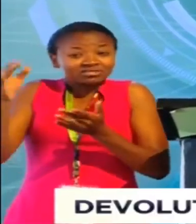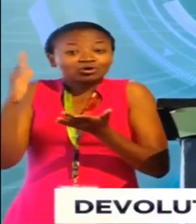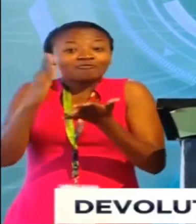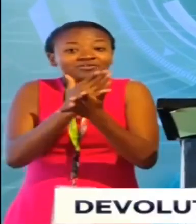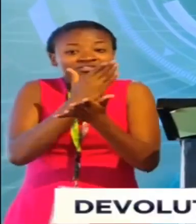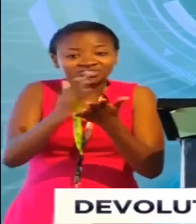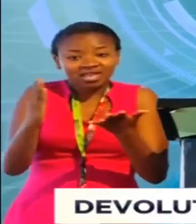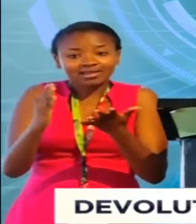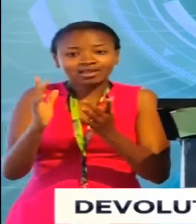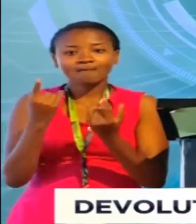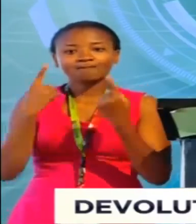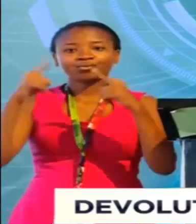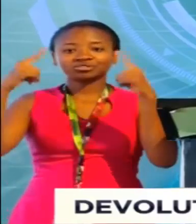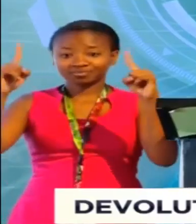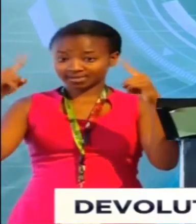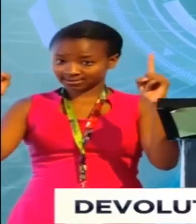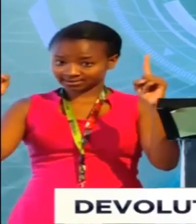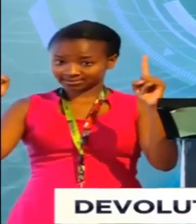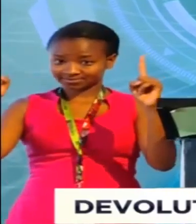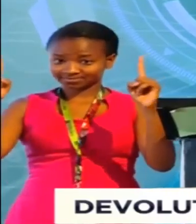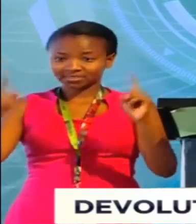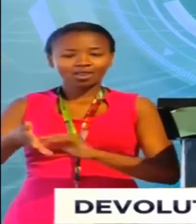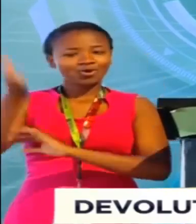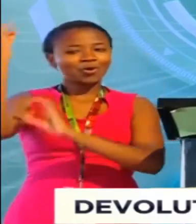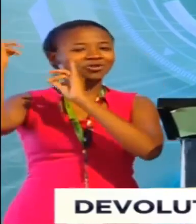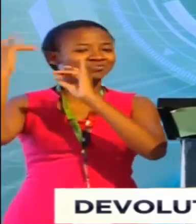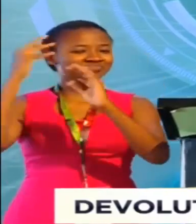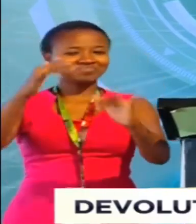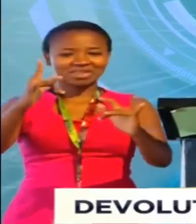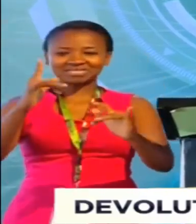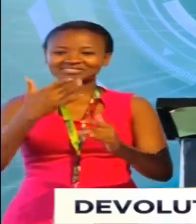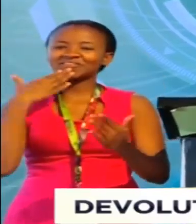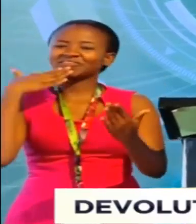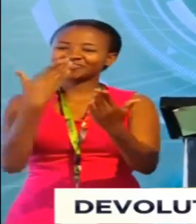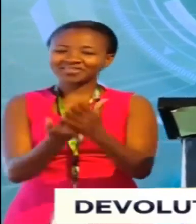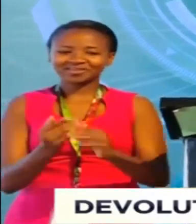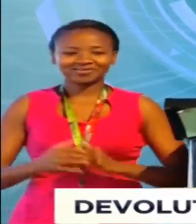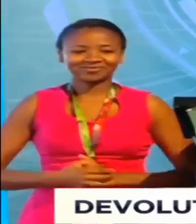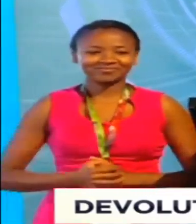prosperity. Sini namna hiyo? Mungu awabariki na walinde. Asanteni sana.